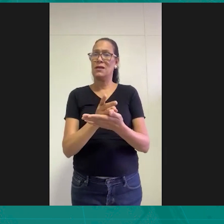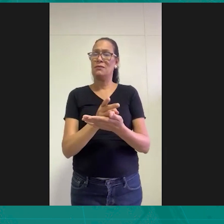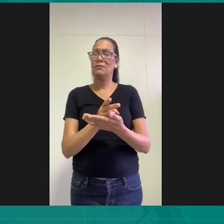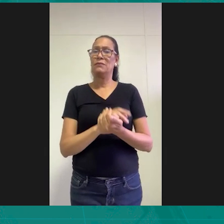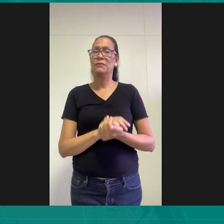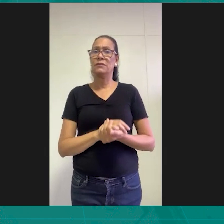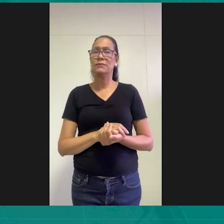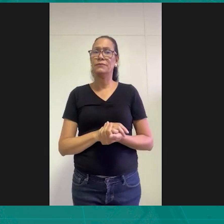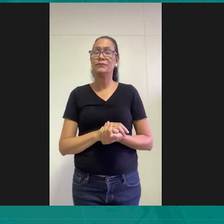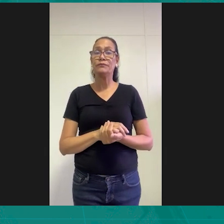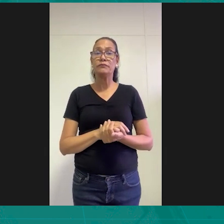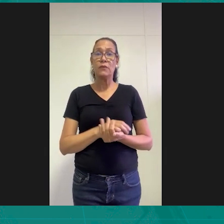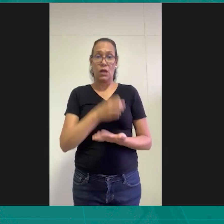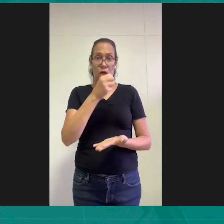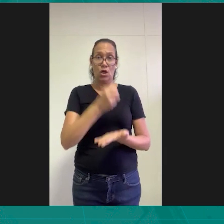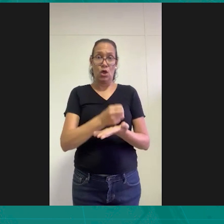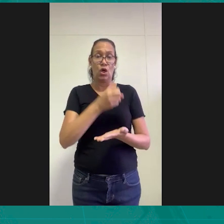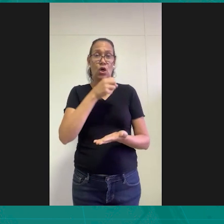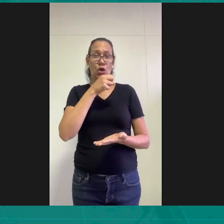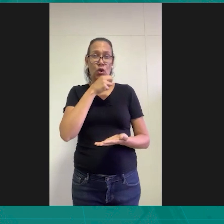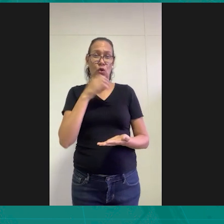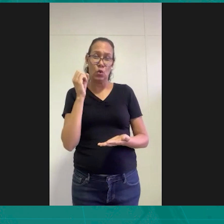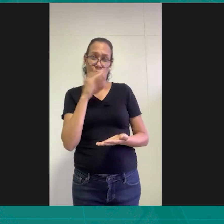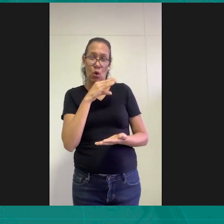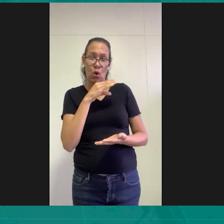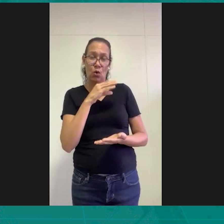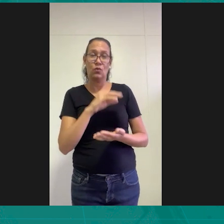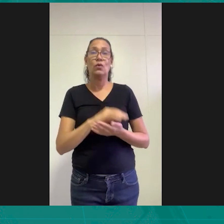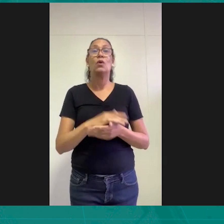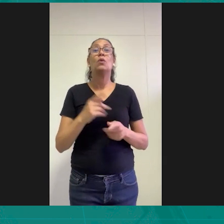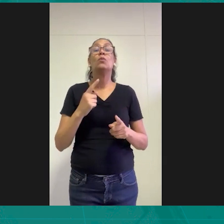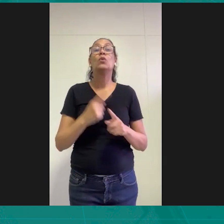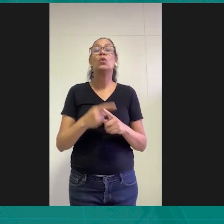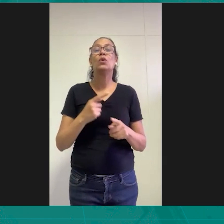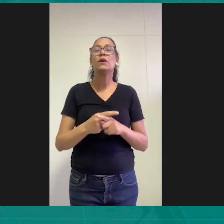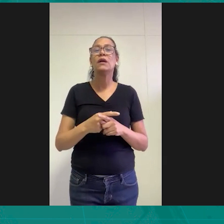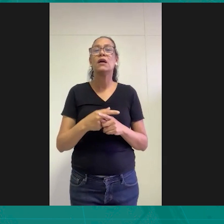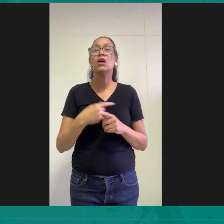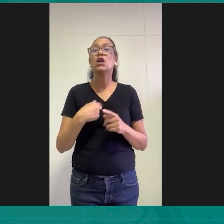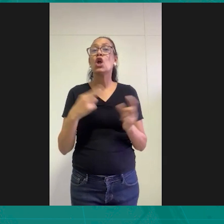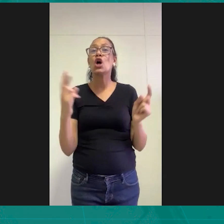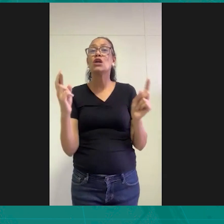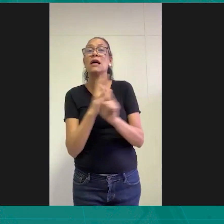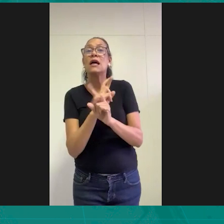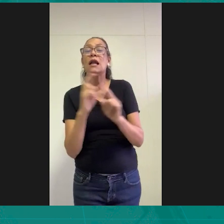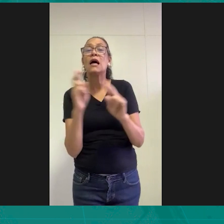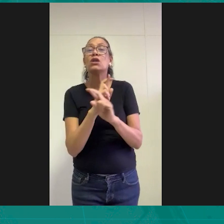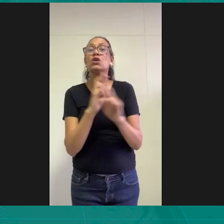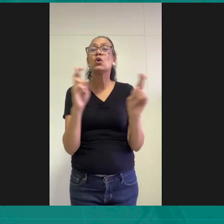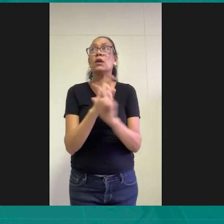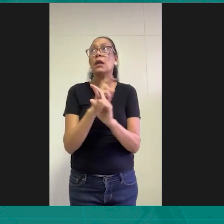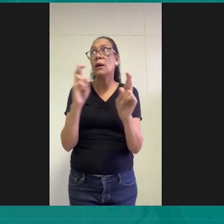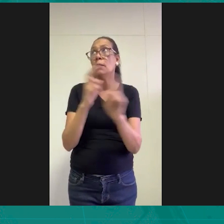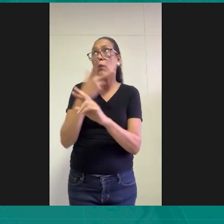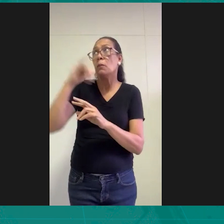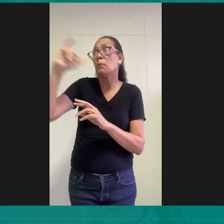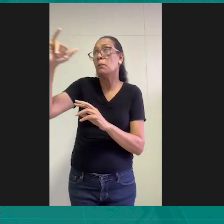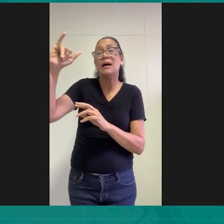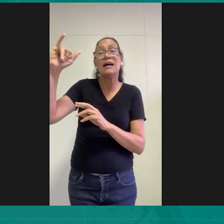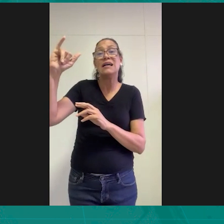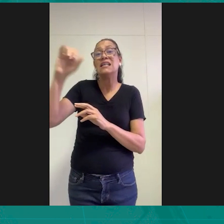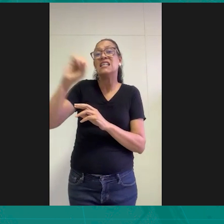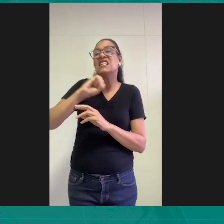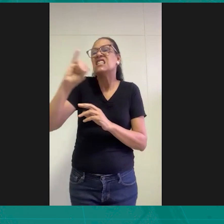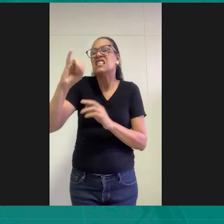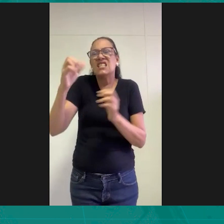nossa relação com o Pai é sempre em Cristo. Não diretamente, é em Cristo. Então, irmãos, até para estar